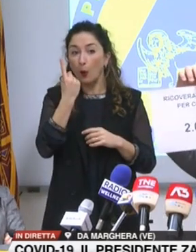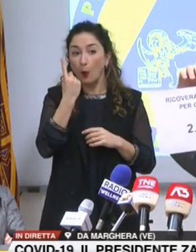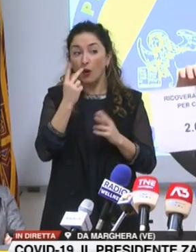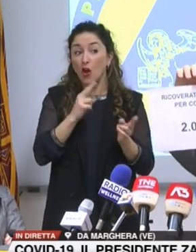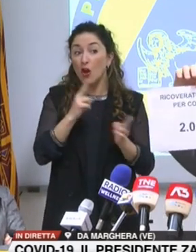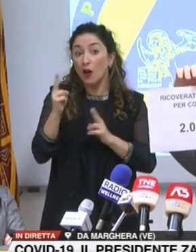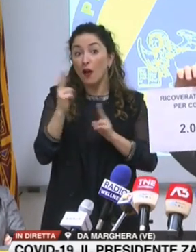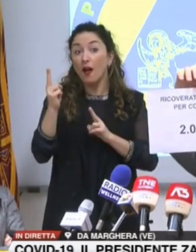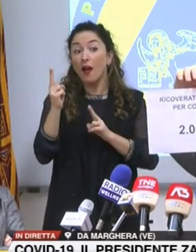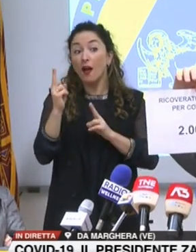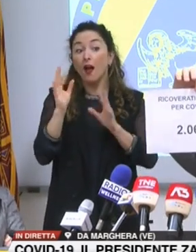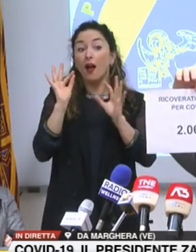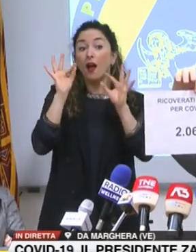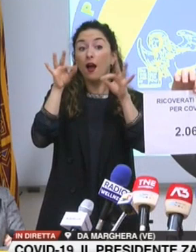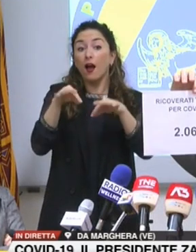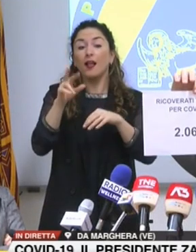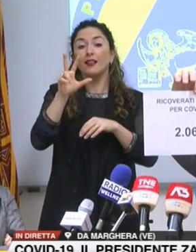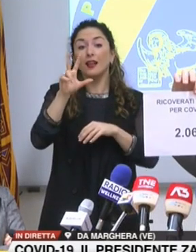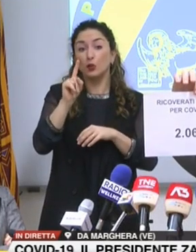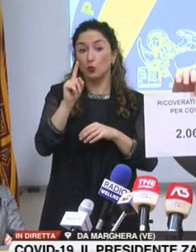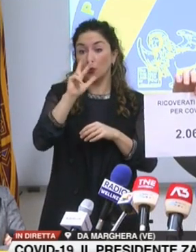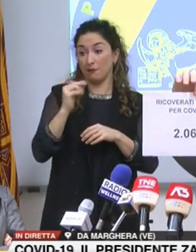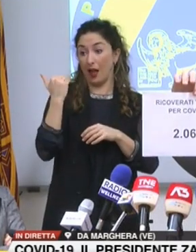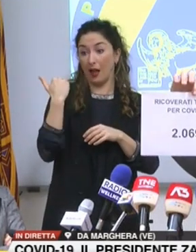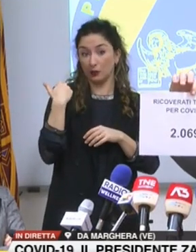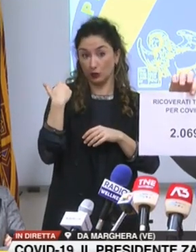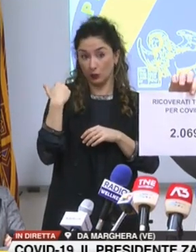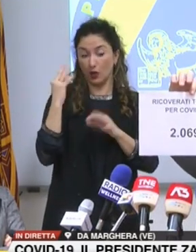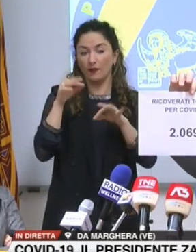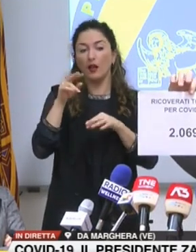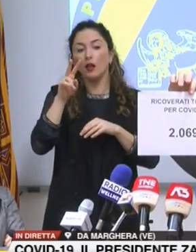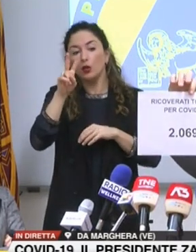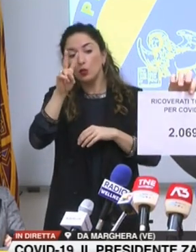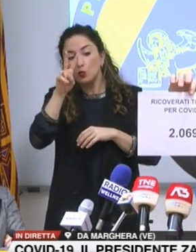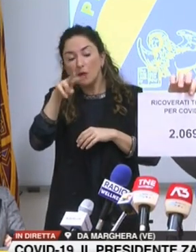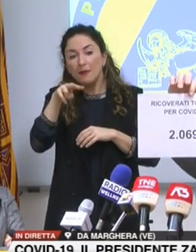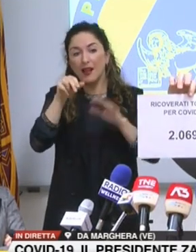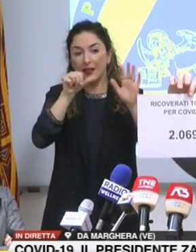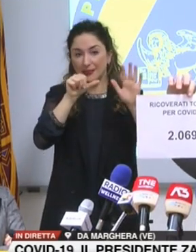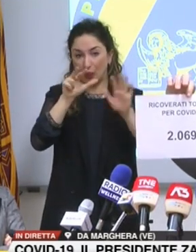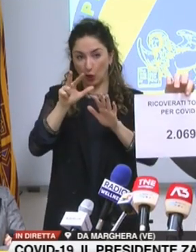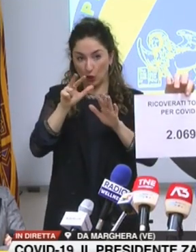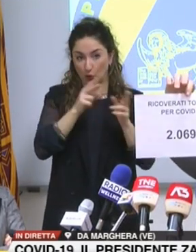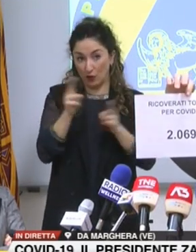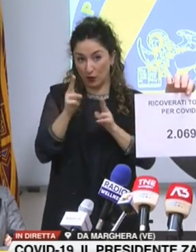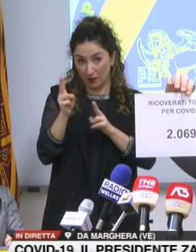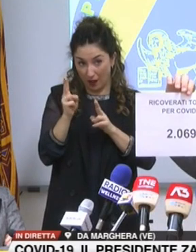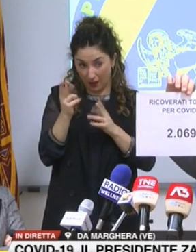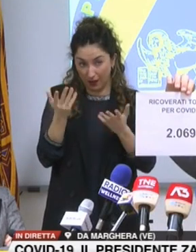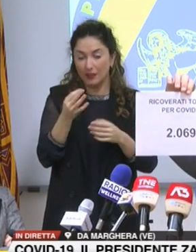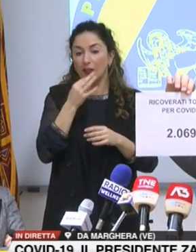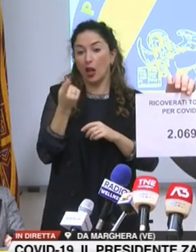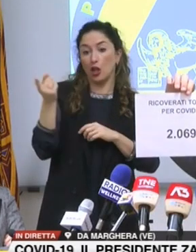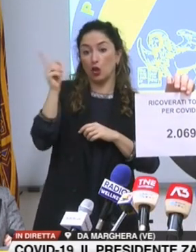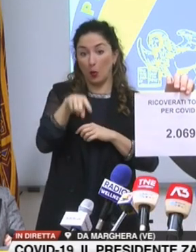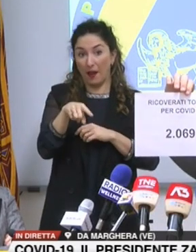per essere a eguagliare il 31 marzo che aveva 2.068 ricoverati. Quindi vorrà dire che il bollettino di